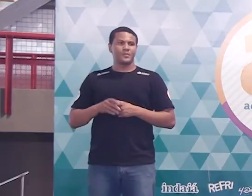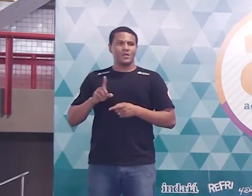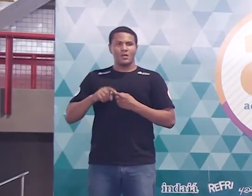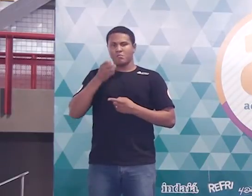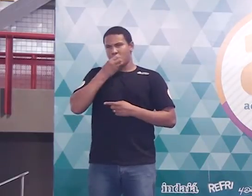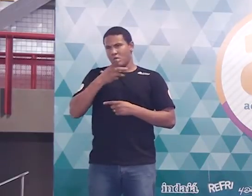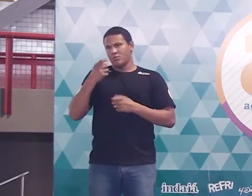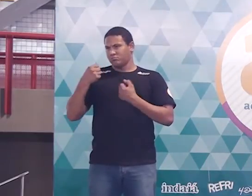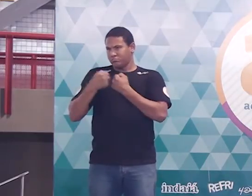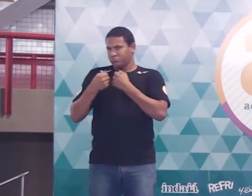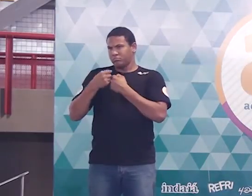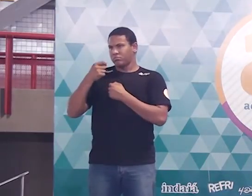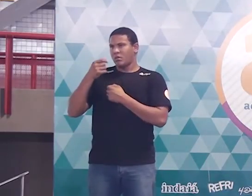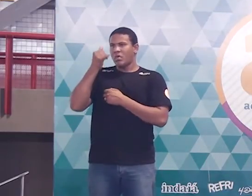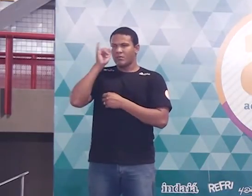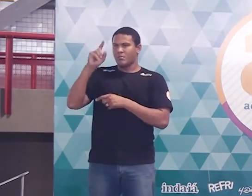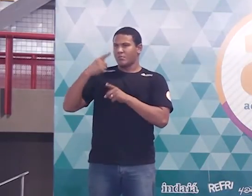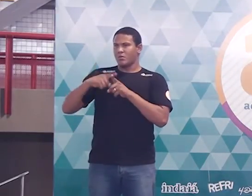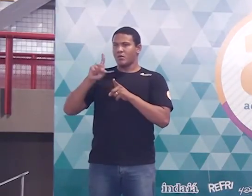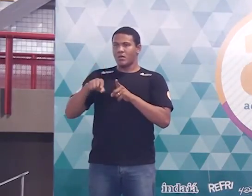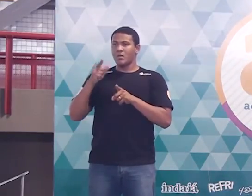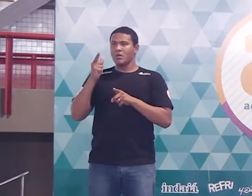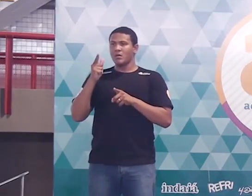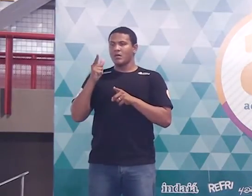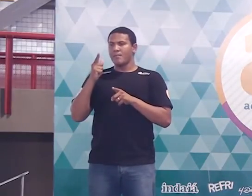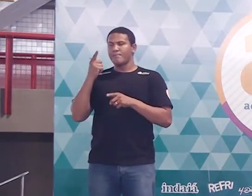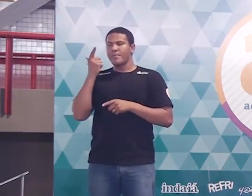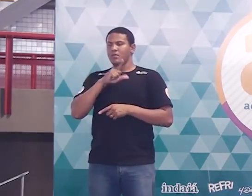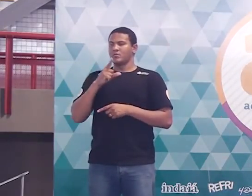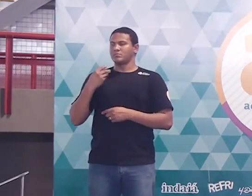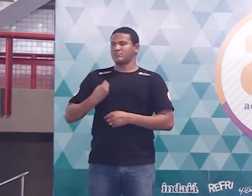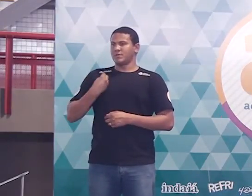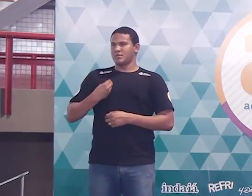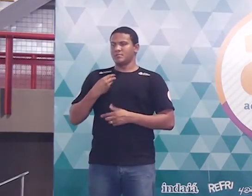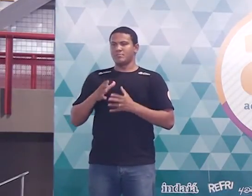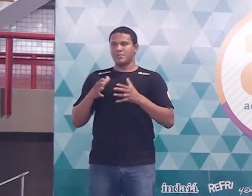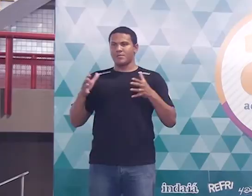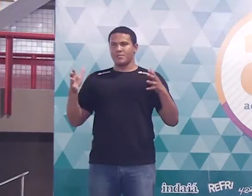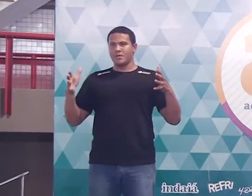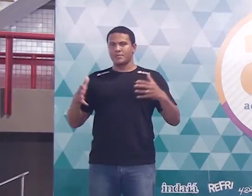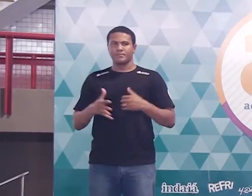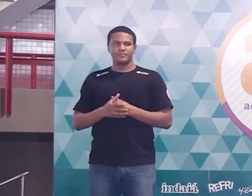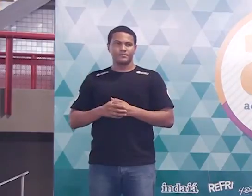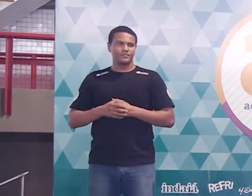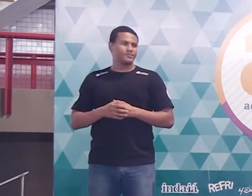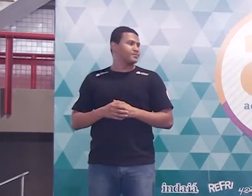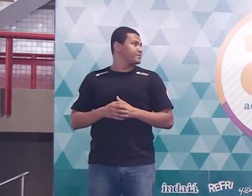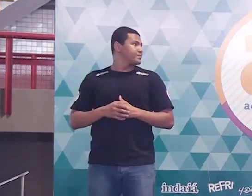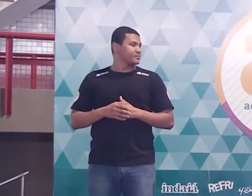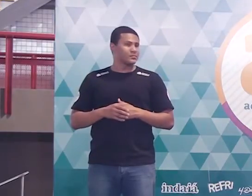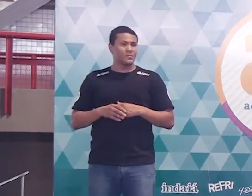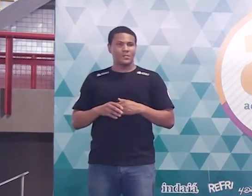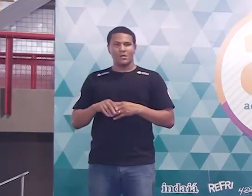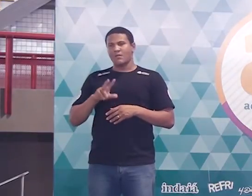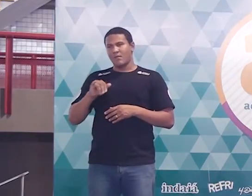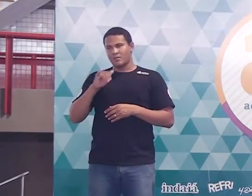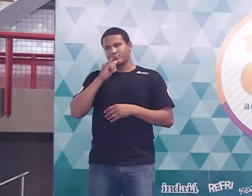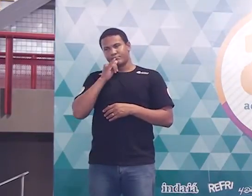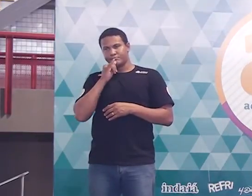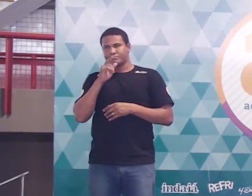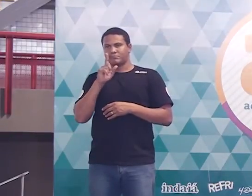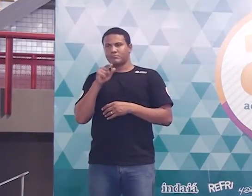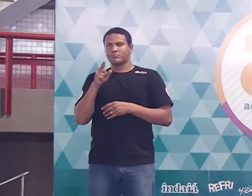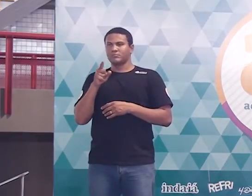da competição, porque há maior taxa de quê? Sobrevivência. Perfeito? Bom, eu vou deixar disponível para